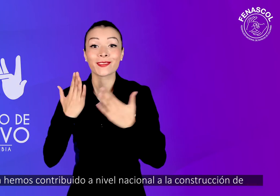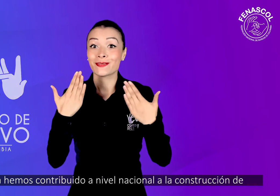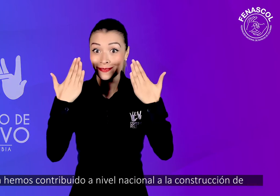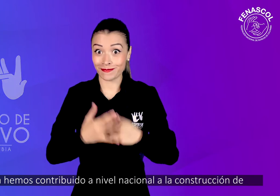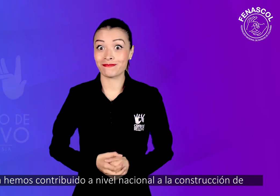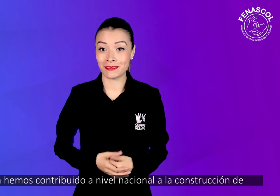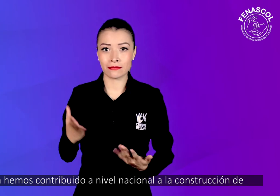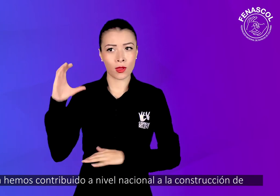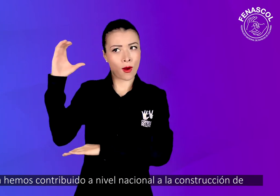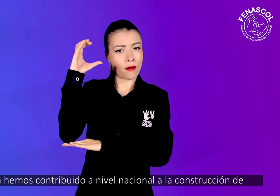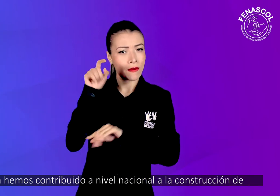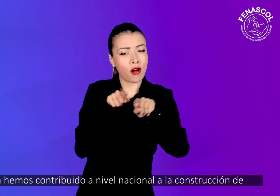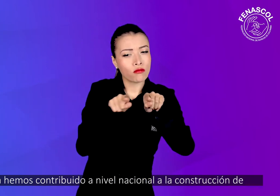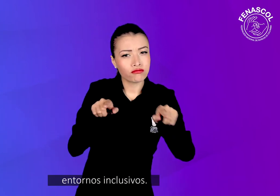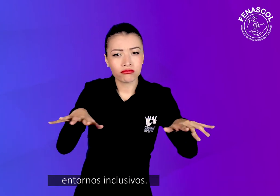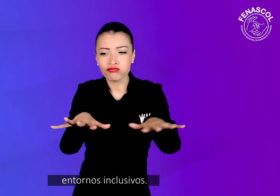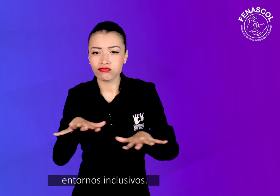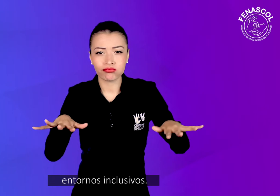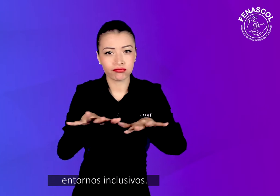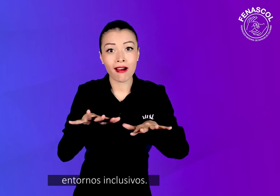contribuido a nivel nacional a la construcción de entornos inclusivos.